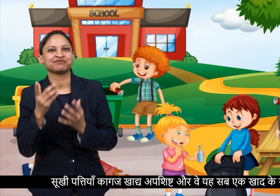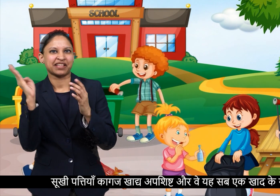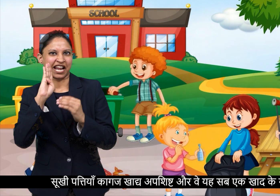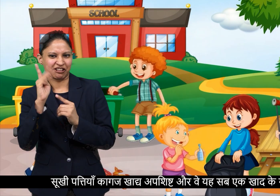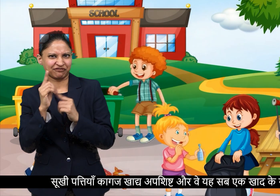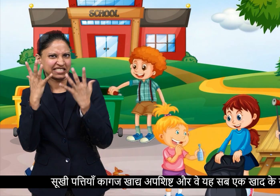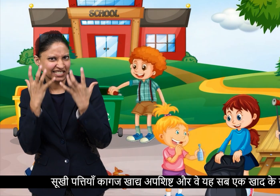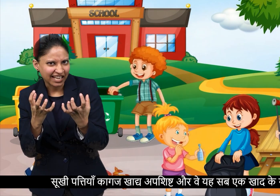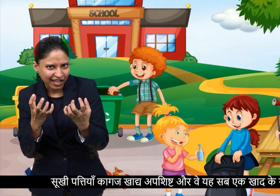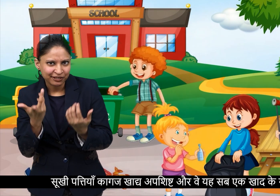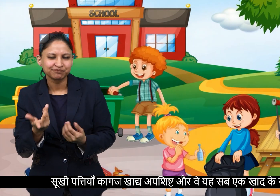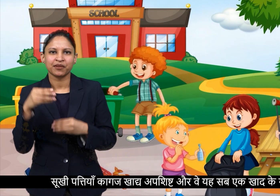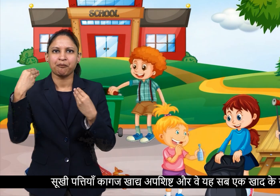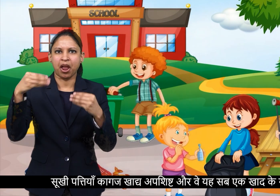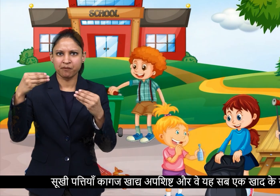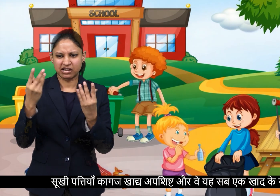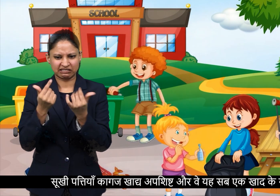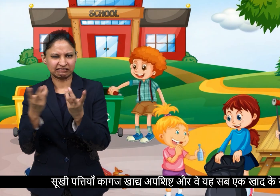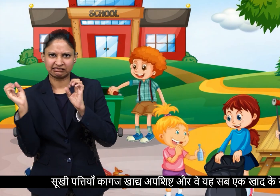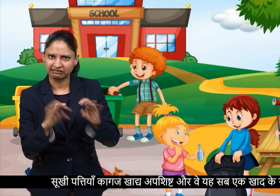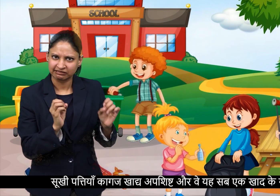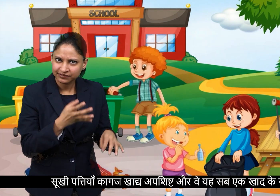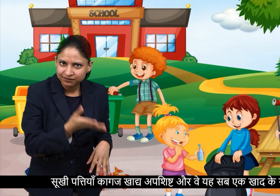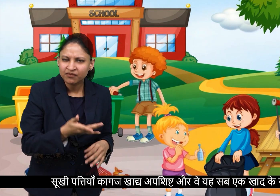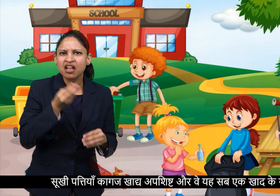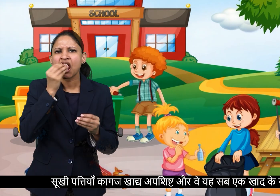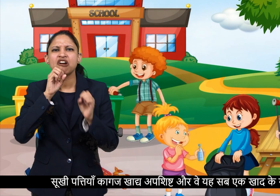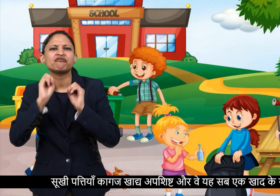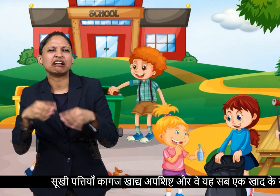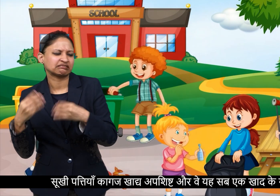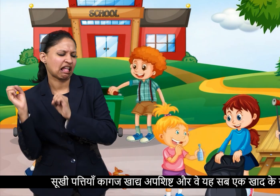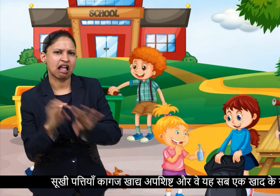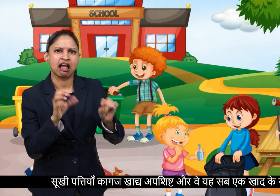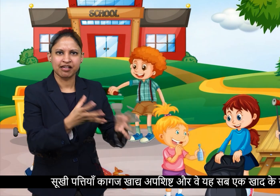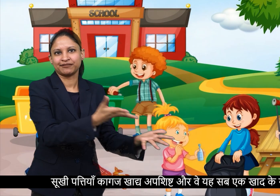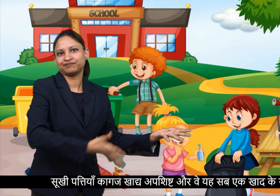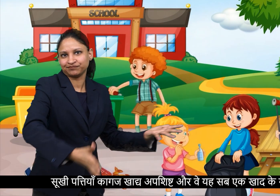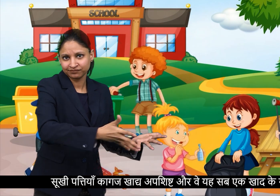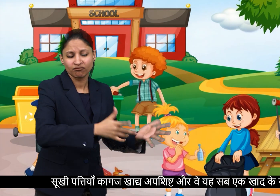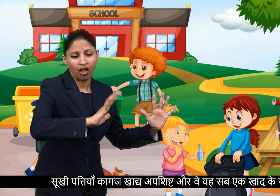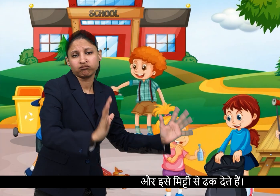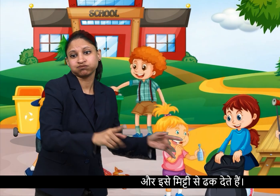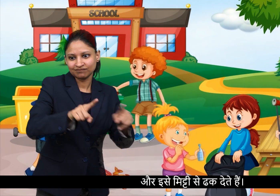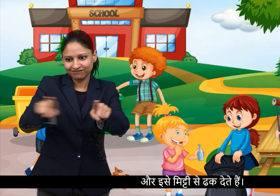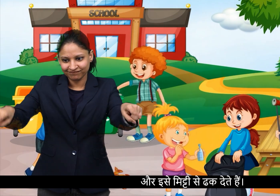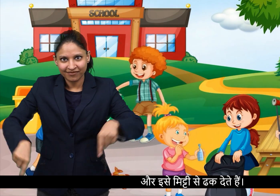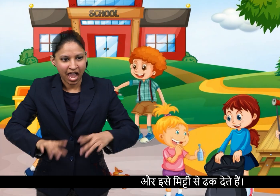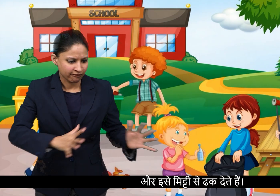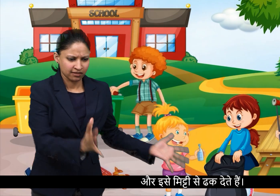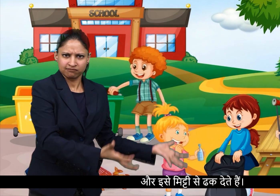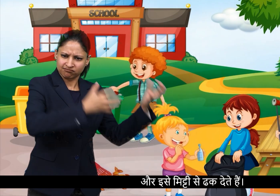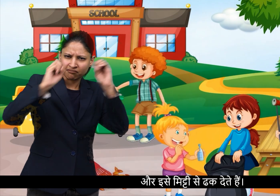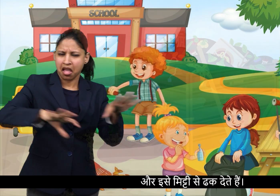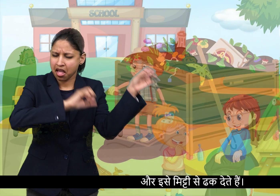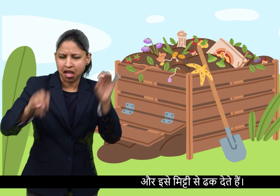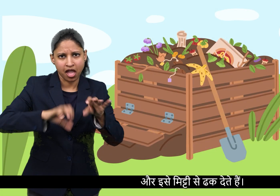सूखी पत्तियां, कागज, खाद्य अपशिष्ट और वे ये सब एक खाद के गड्ढे में डालते हैं और इसे मिट्टी से